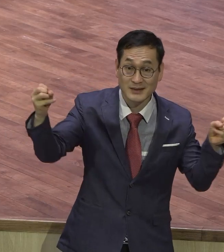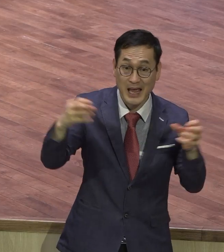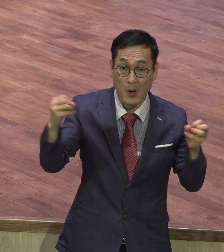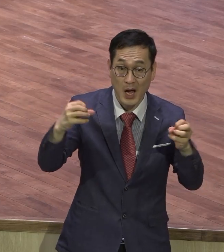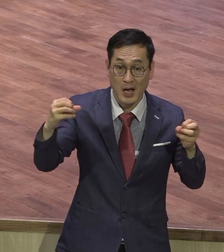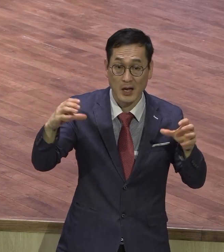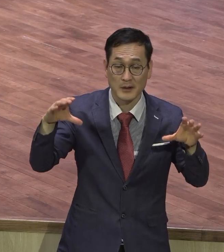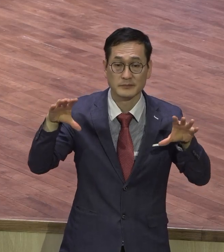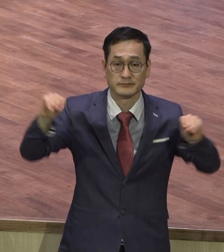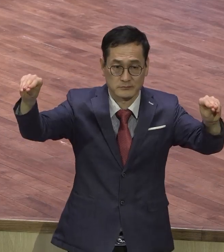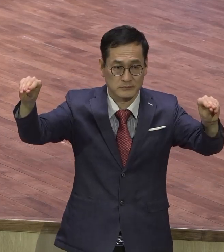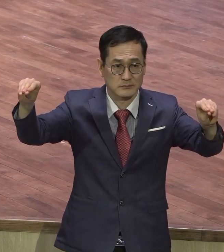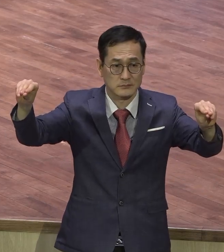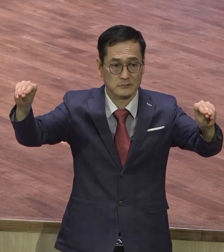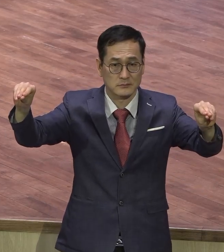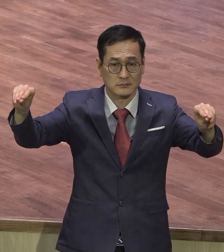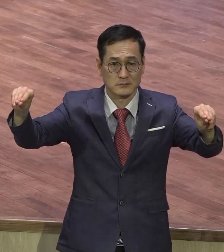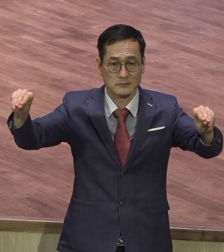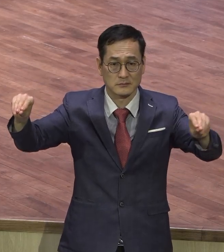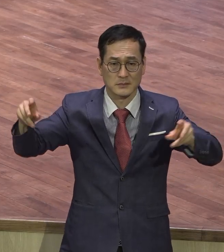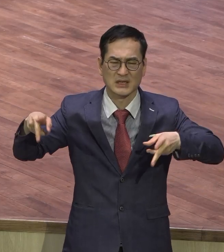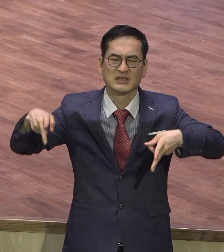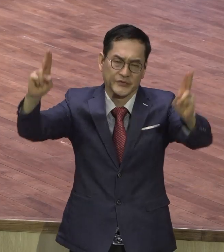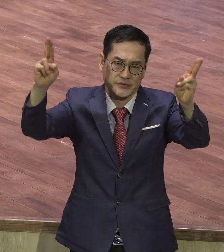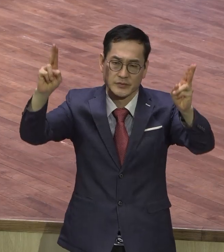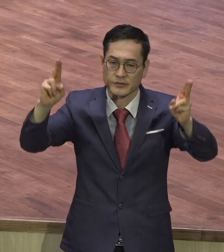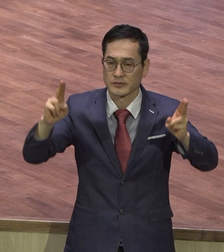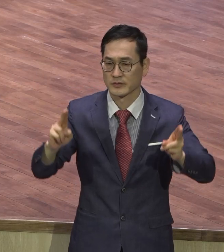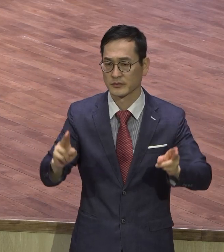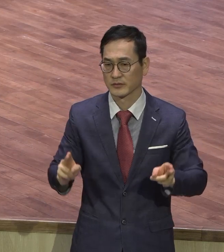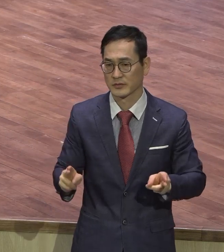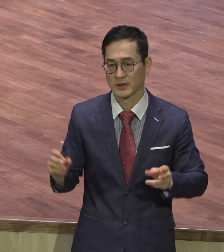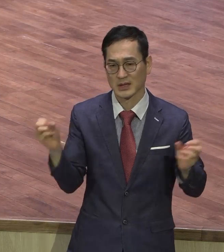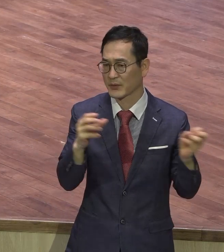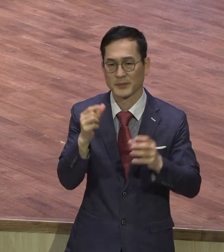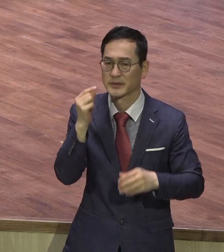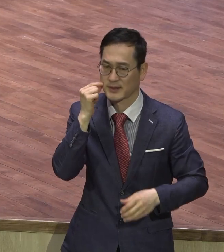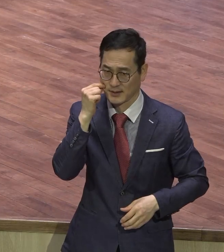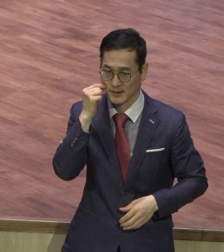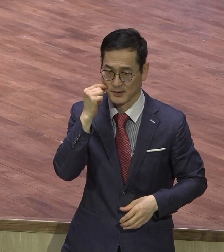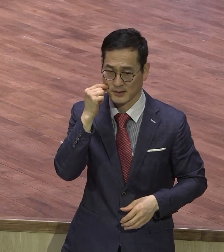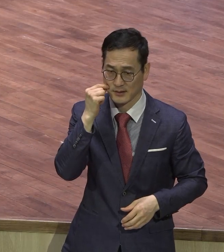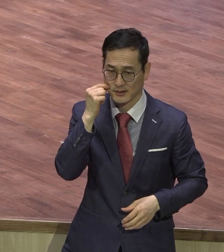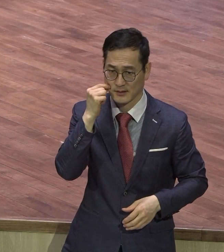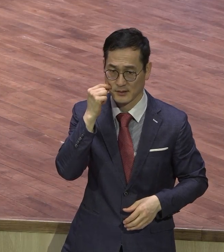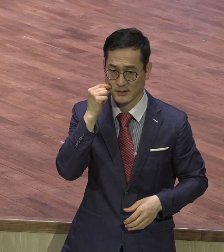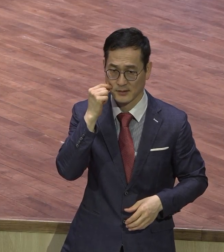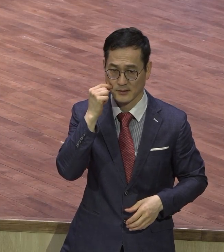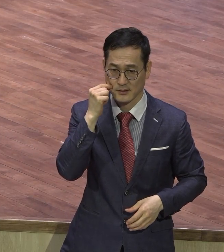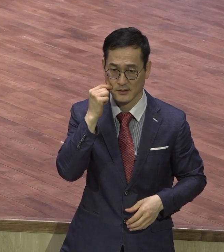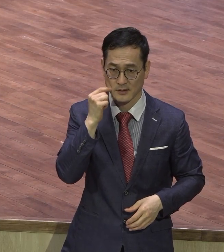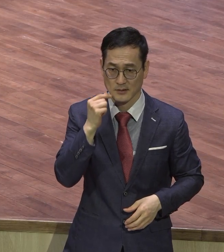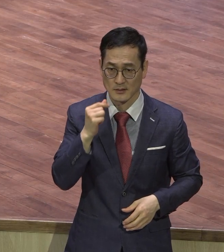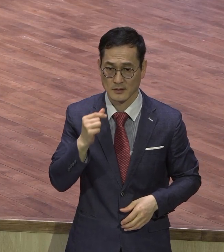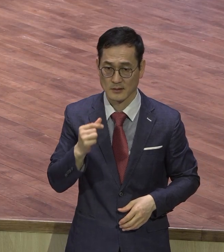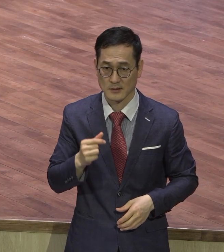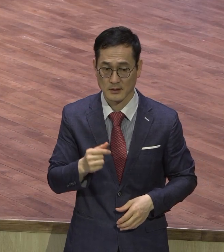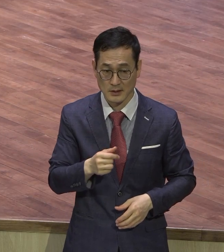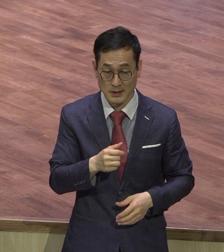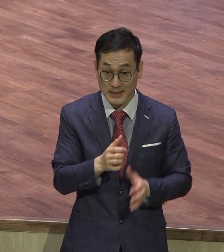버렸어요. 서로 찾질 않았어요. 대화 끊어져 버렸어요. 자, 범죄한 인간은 어떻게요? 하나님 떠나게